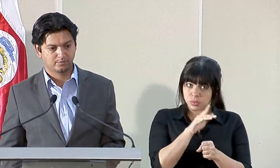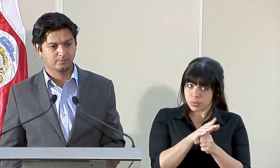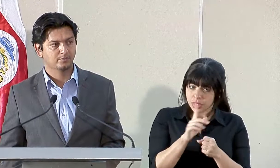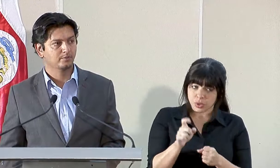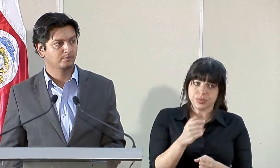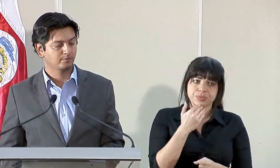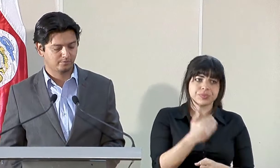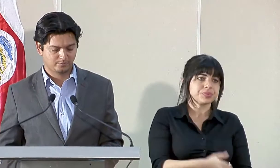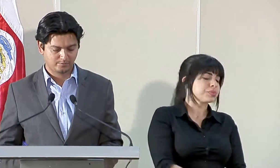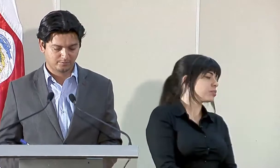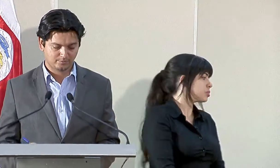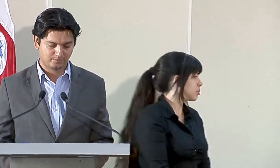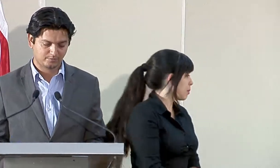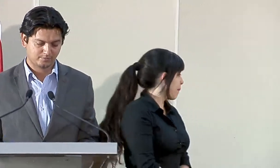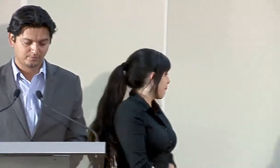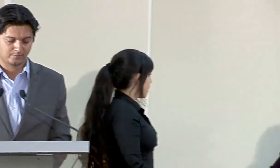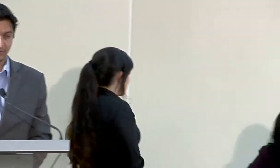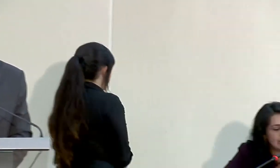Gracias.